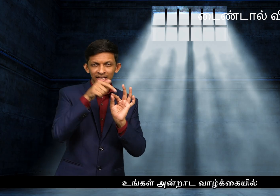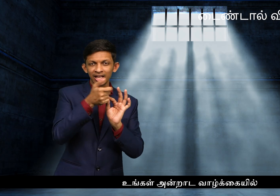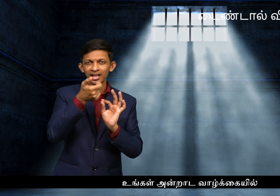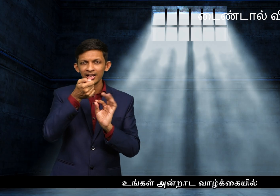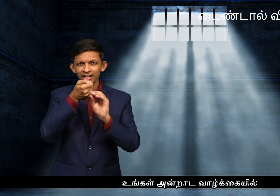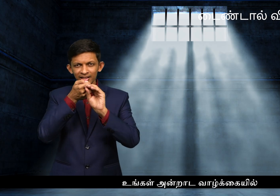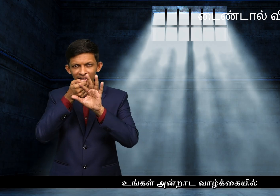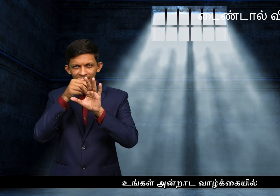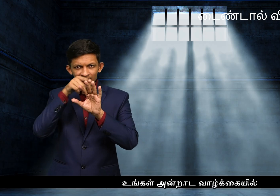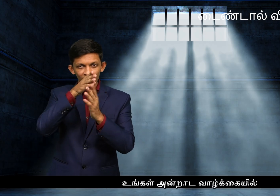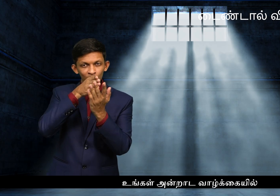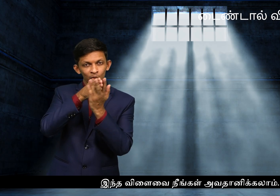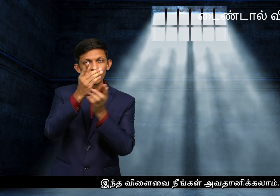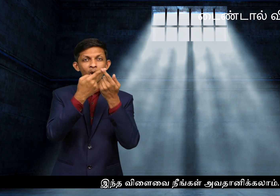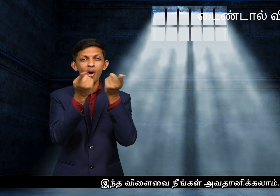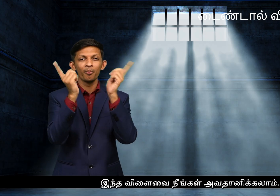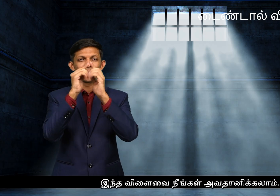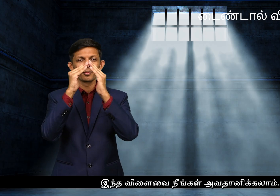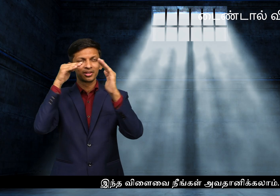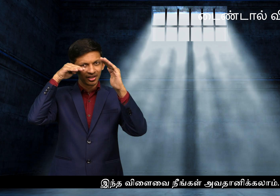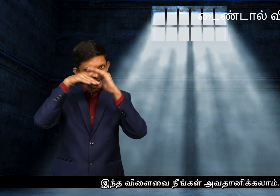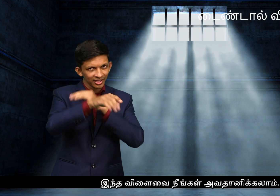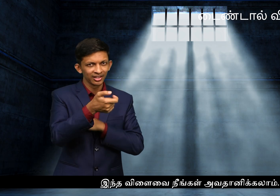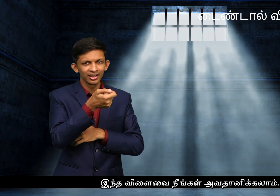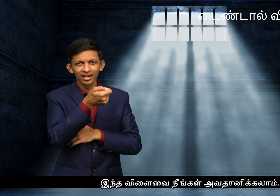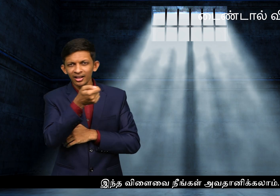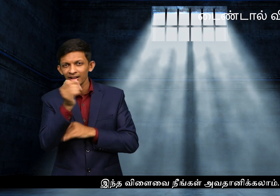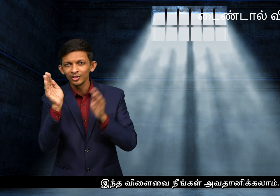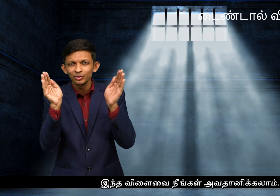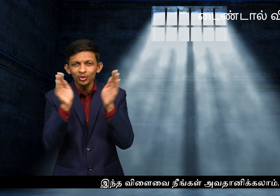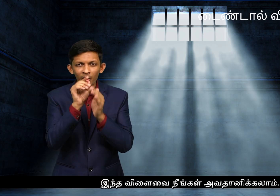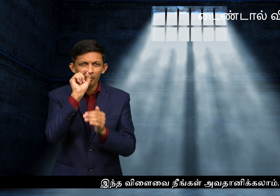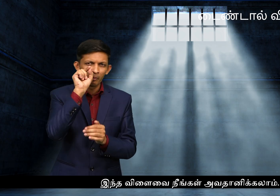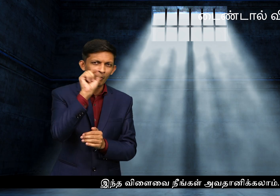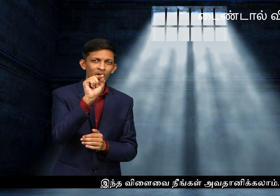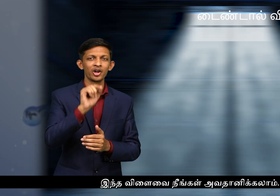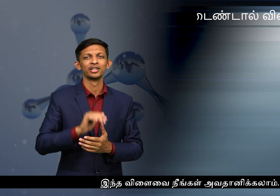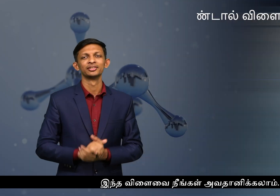உங்கள் அன்றாட வாழ்க்கையில் இந்த விளைவை நீங்கள் அவதானிக்கலாம்.